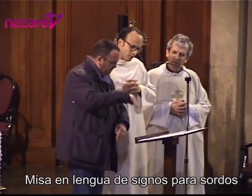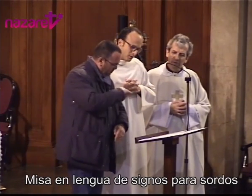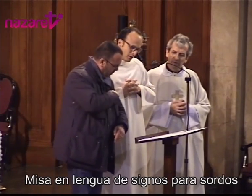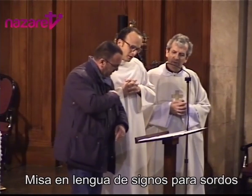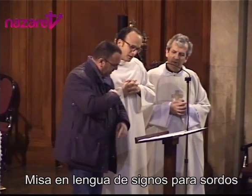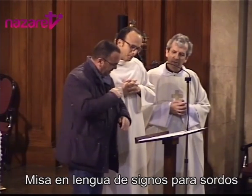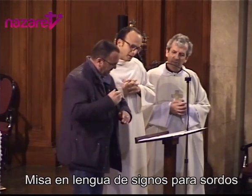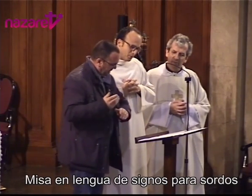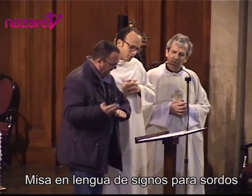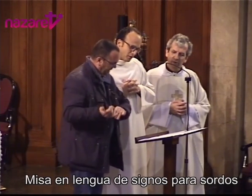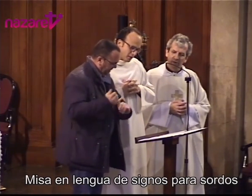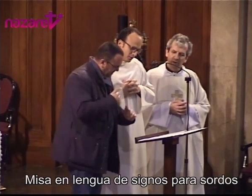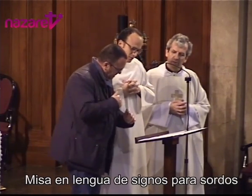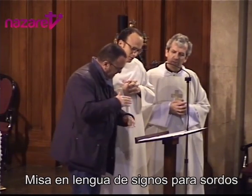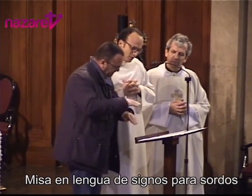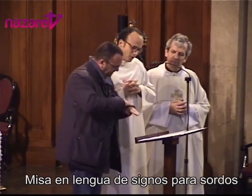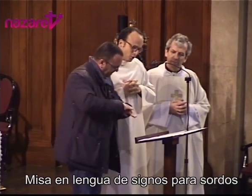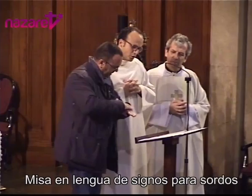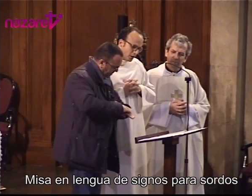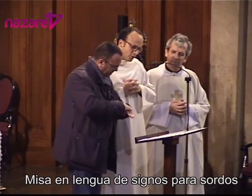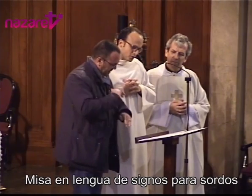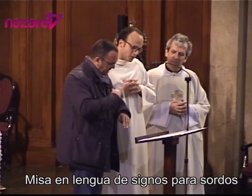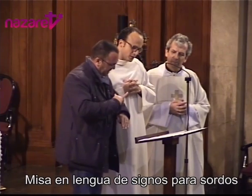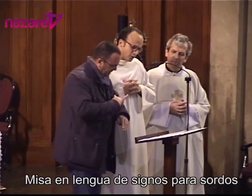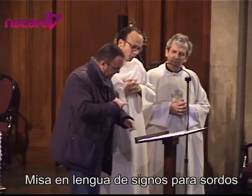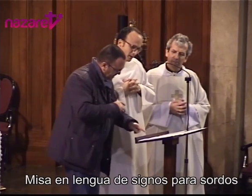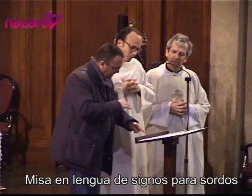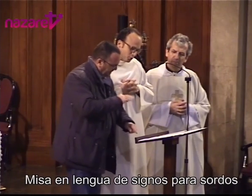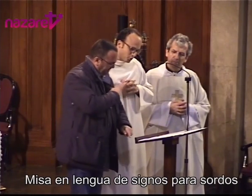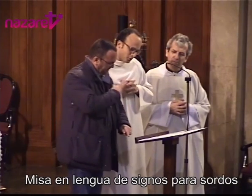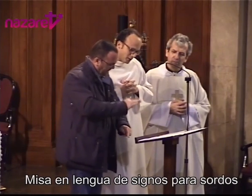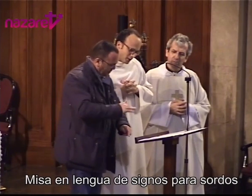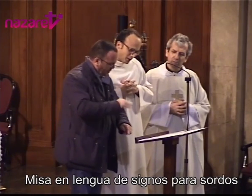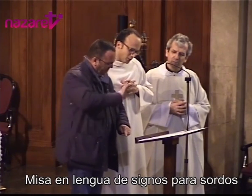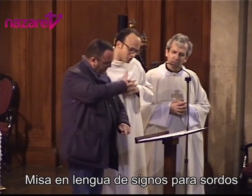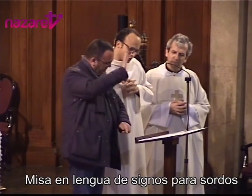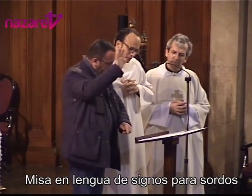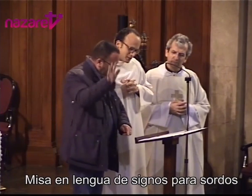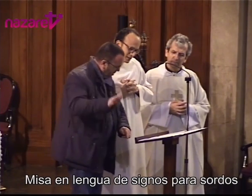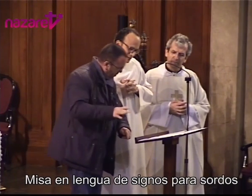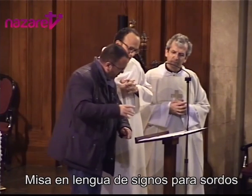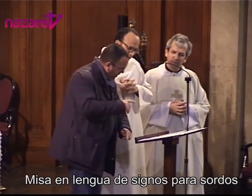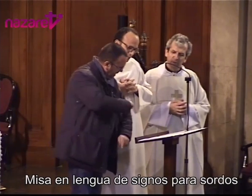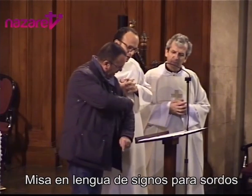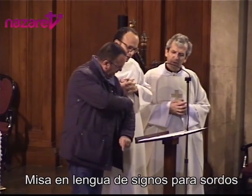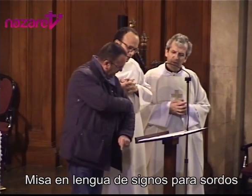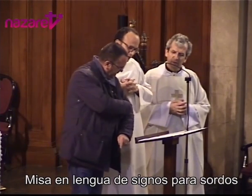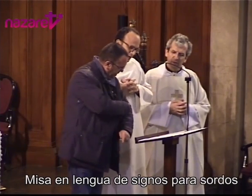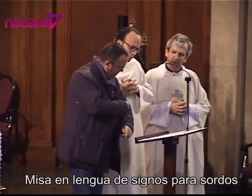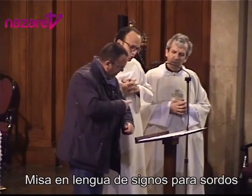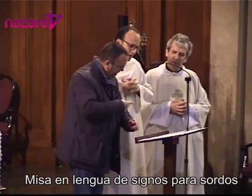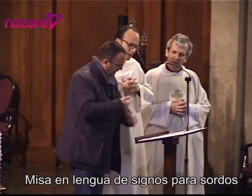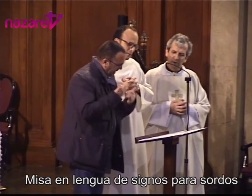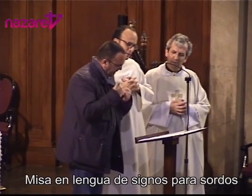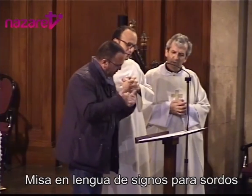perdón y el premio del cielo, los heridos se recuperen pronto y los terroristas se conviertan